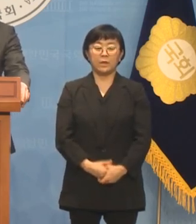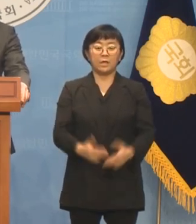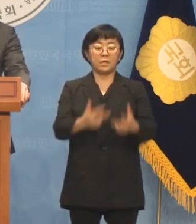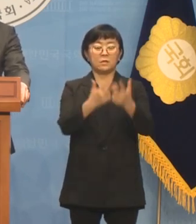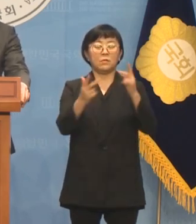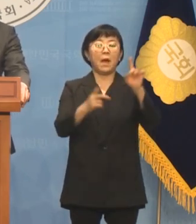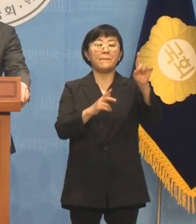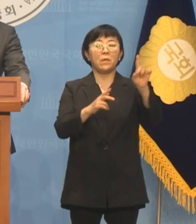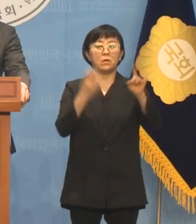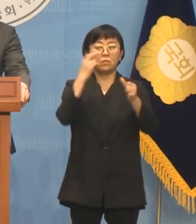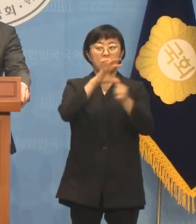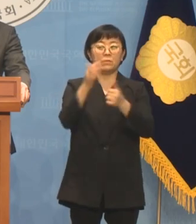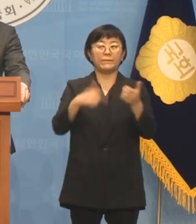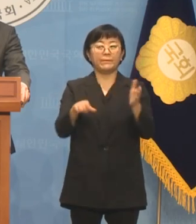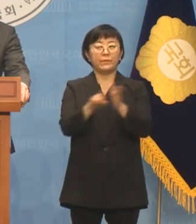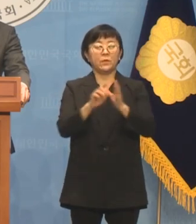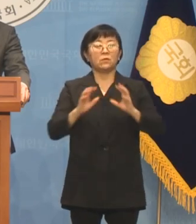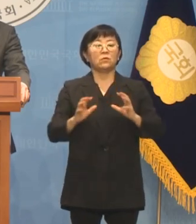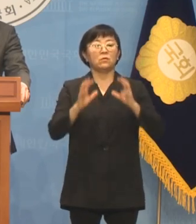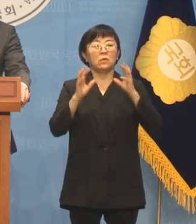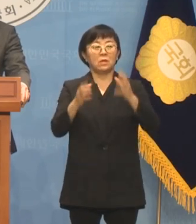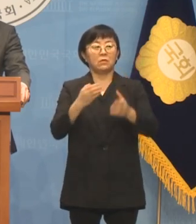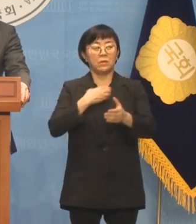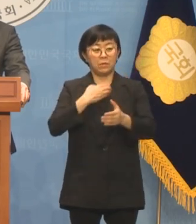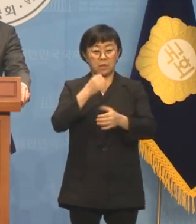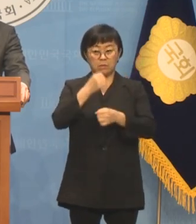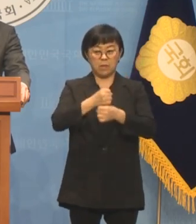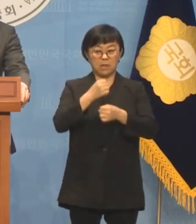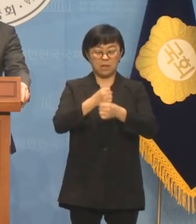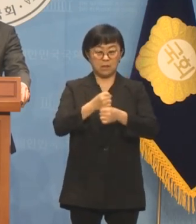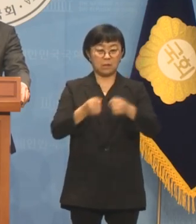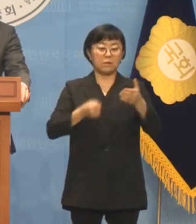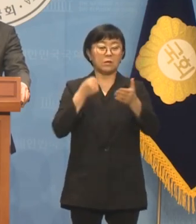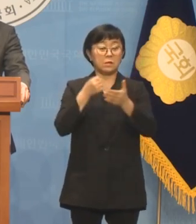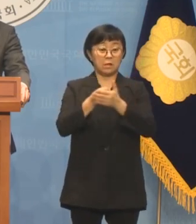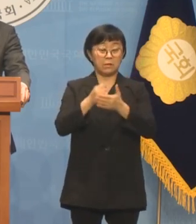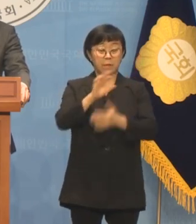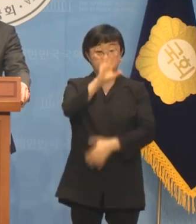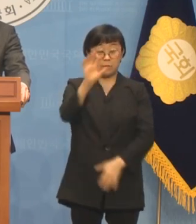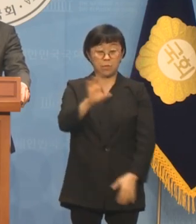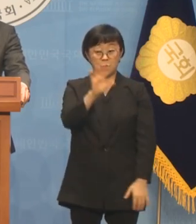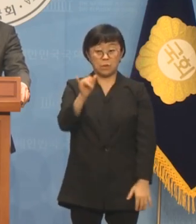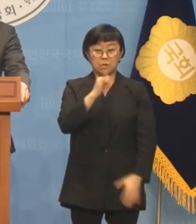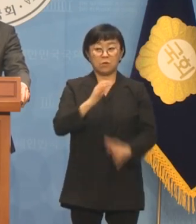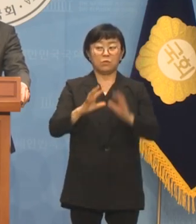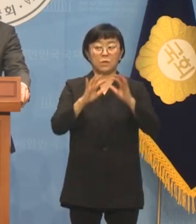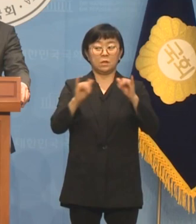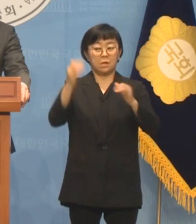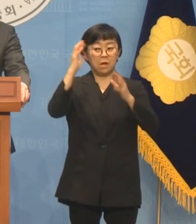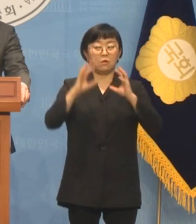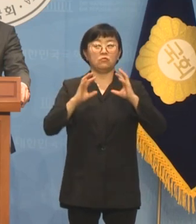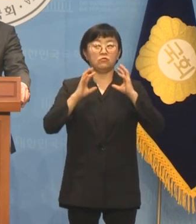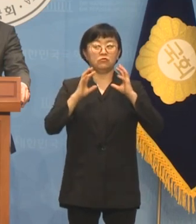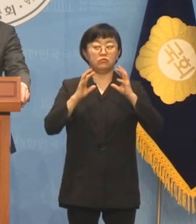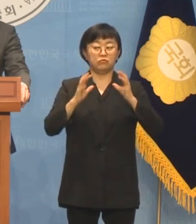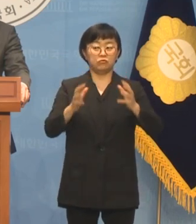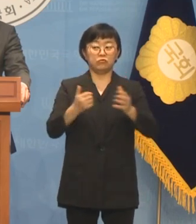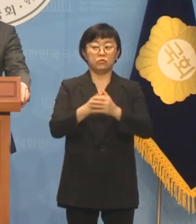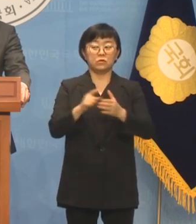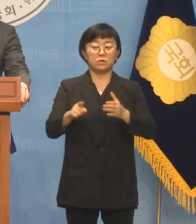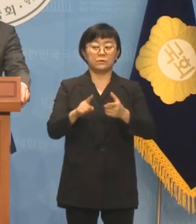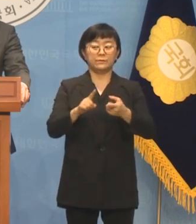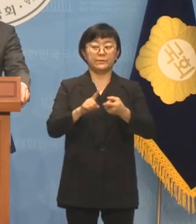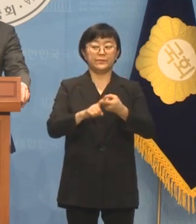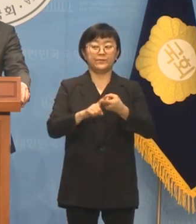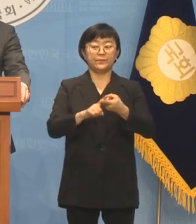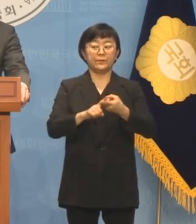이재명 대표 한 명을 지키기 위해서 국가를 위태롭게 하는 판단을 반복한다면 국민은 대한민국을 좀먹는 숙주에